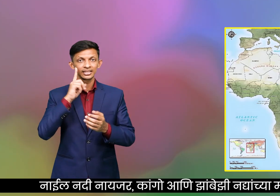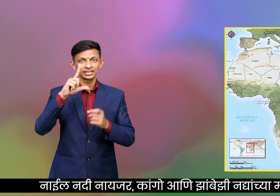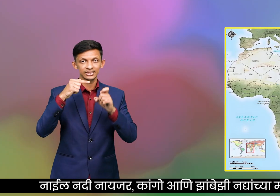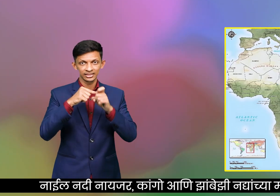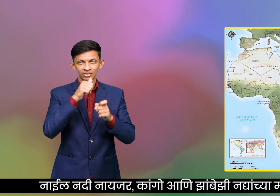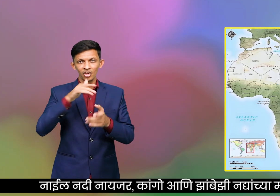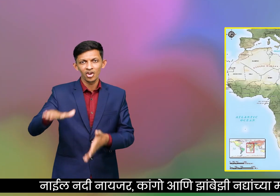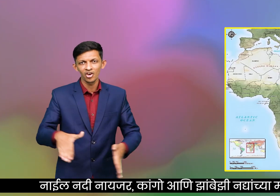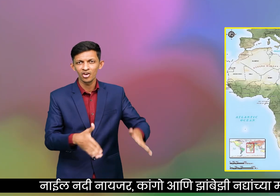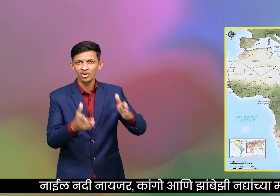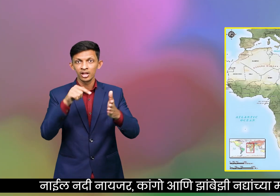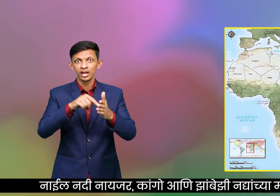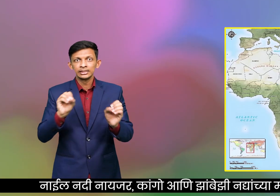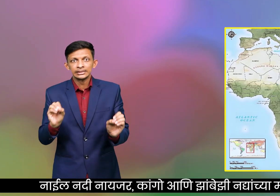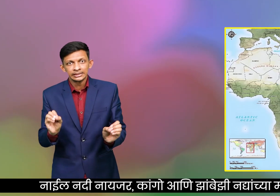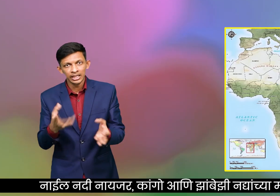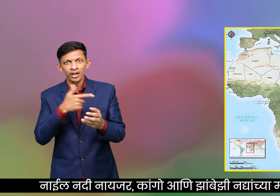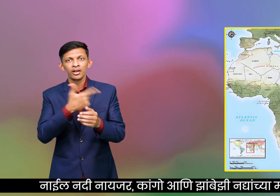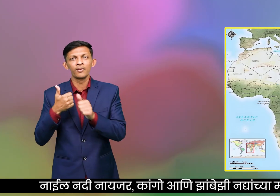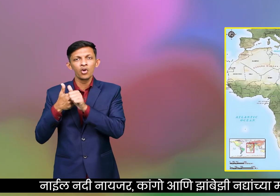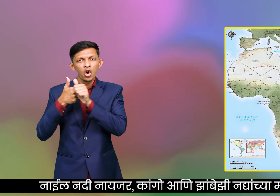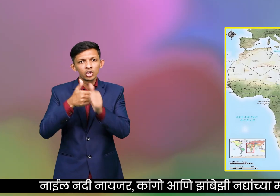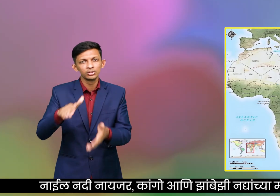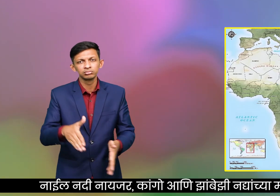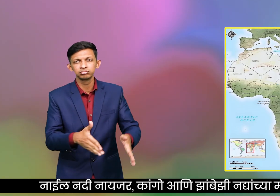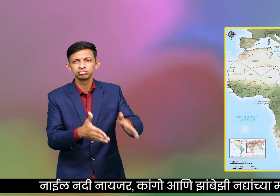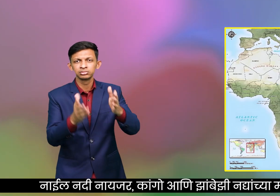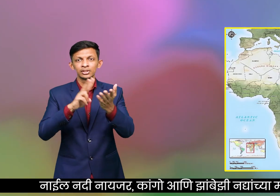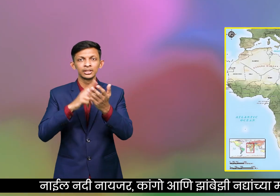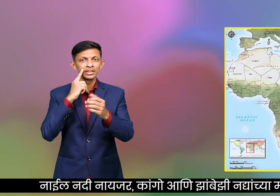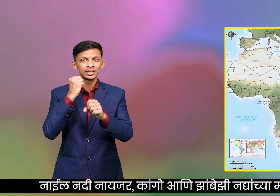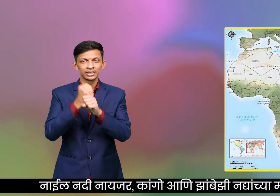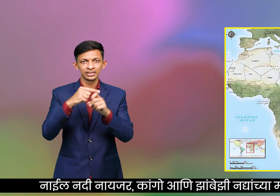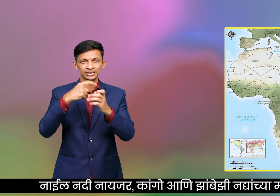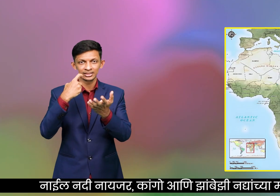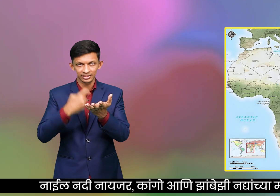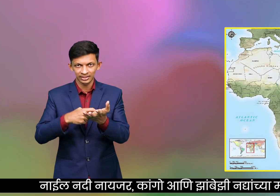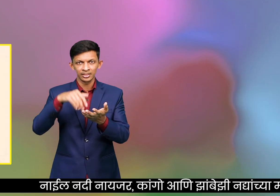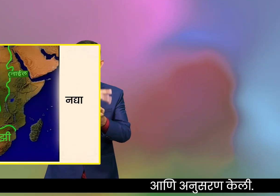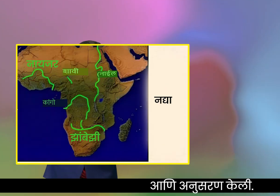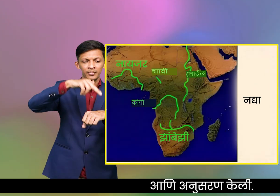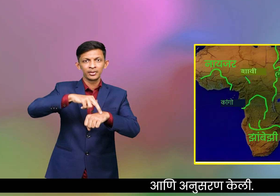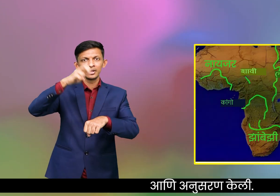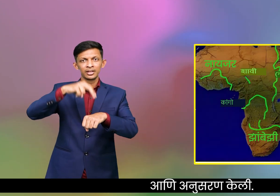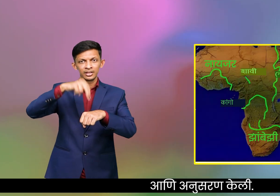नाईल नदी नायजर, कांगो आणि झाम्बेझी नद्यांच्या मार्गांवर सुरू झाली आणि अनुसरण